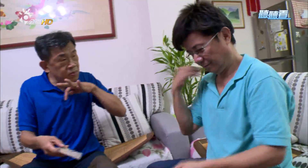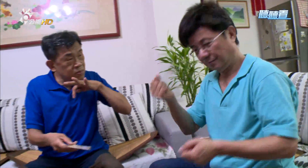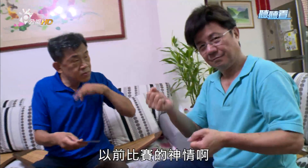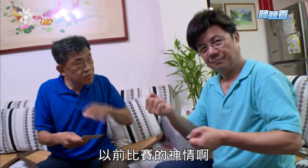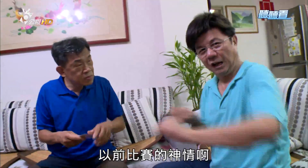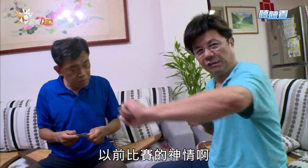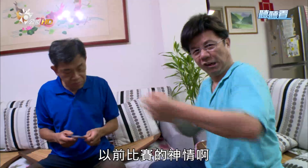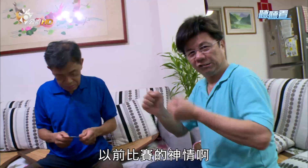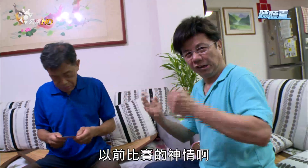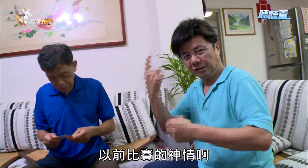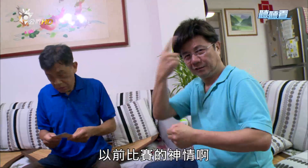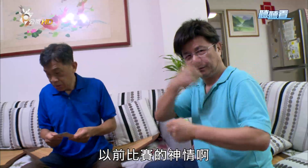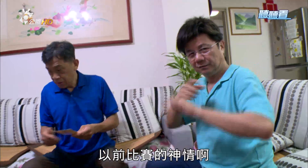以前比赛的神情啊，